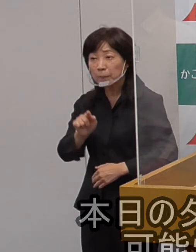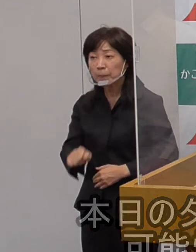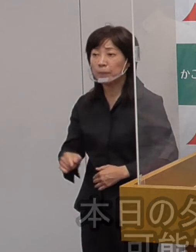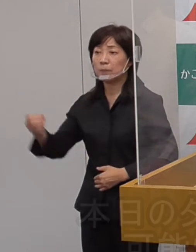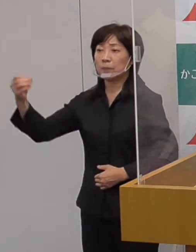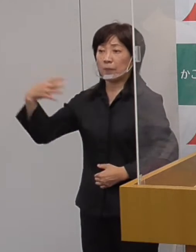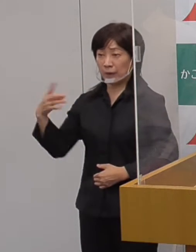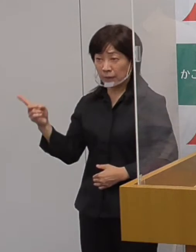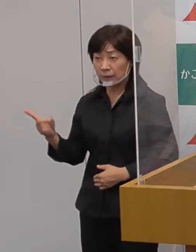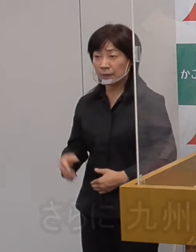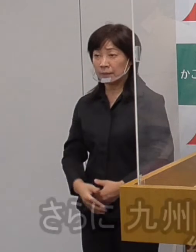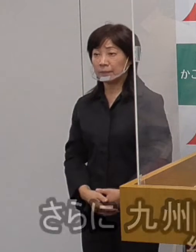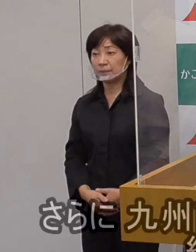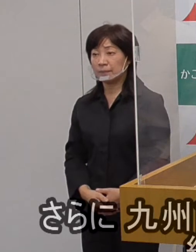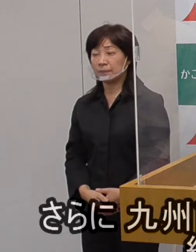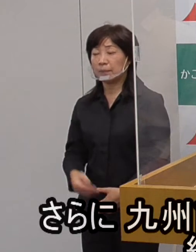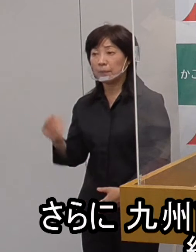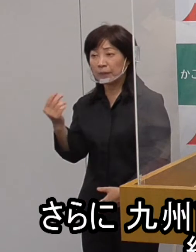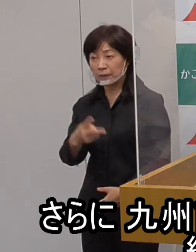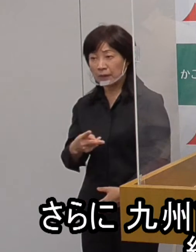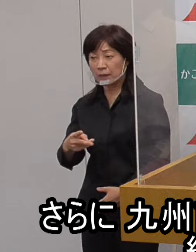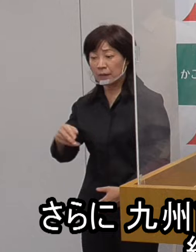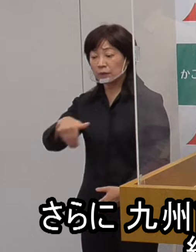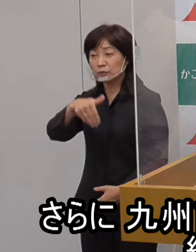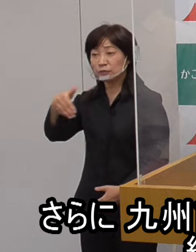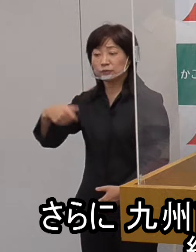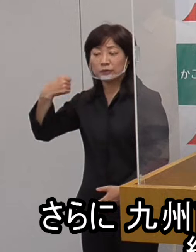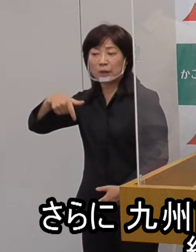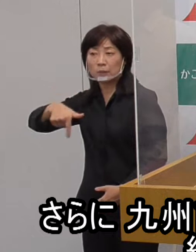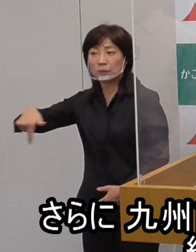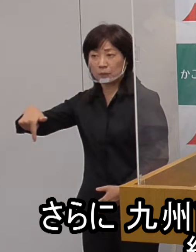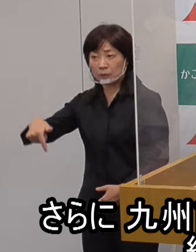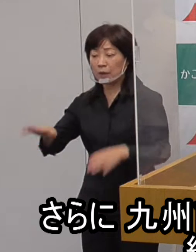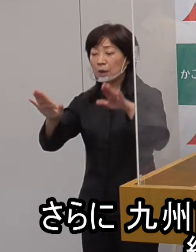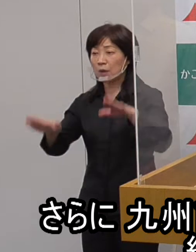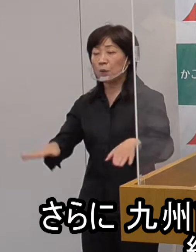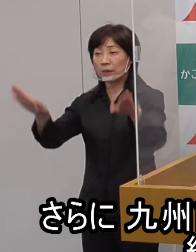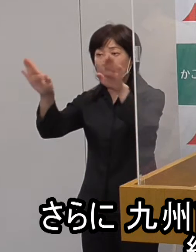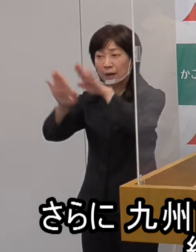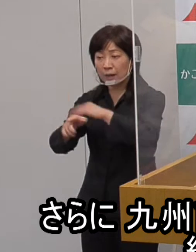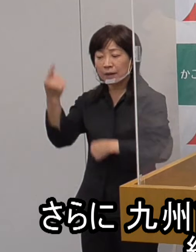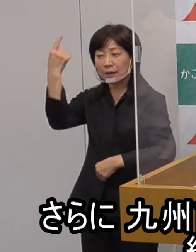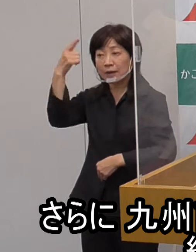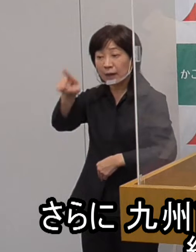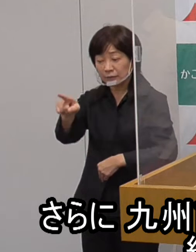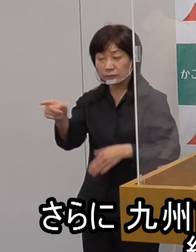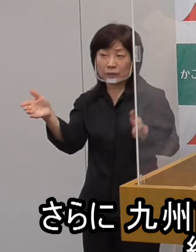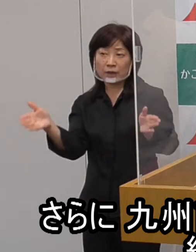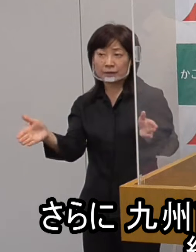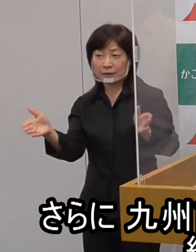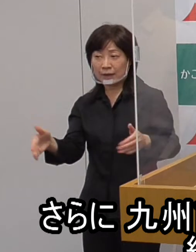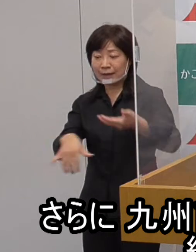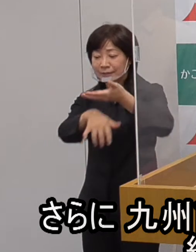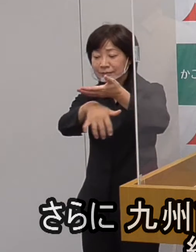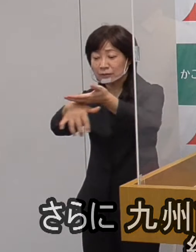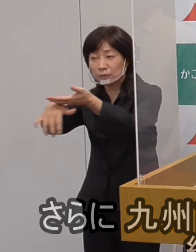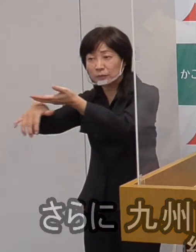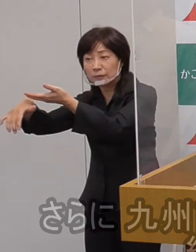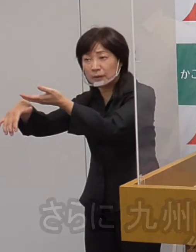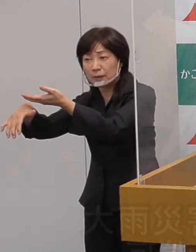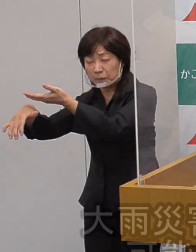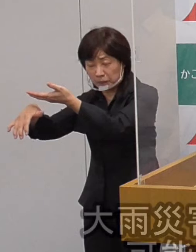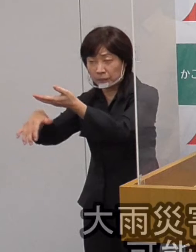ております。さらに九州南部では、今夜から明日にかけて線状降水帯が発生